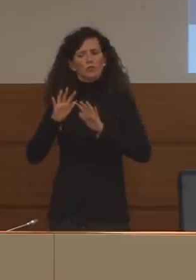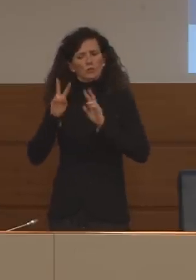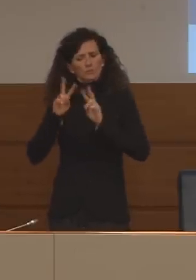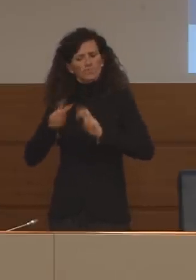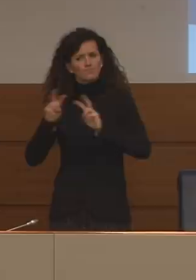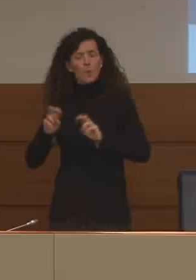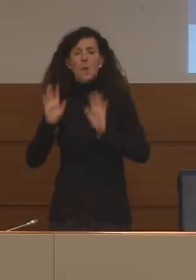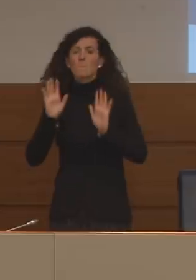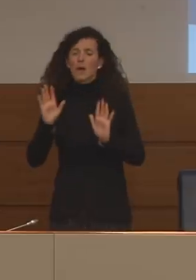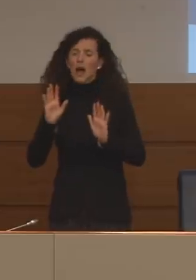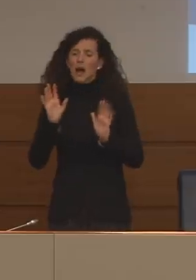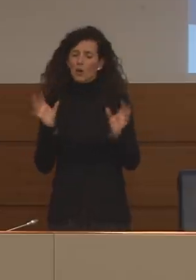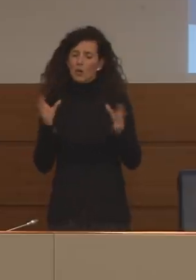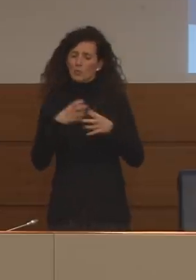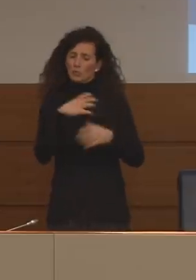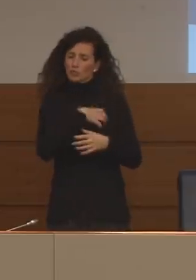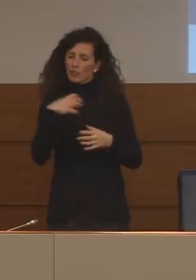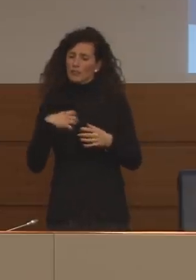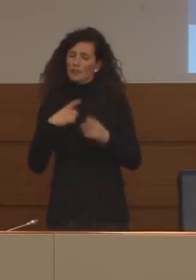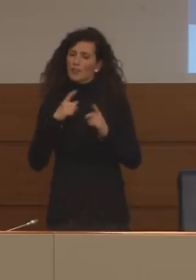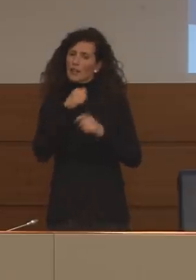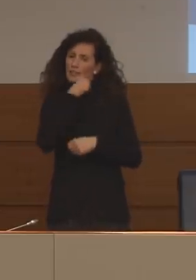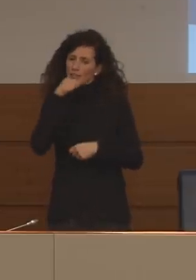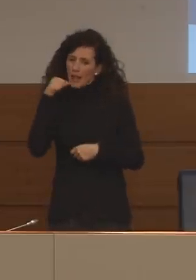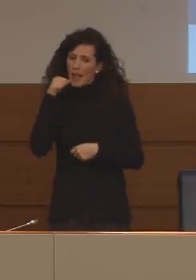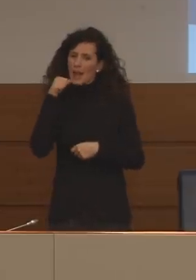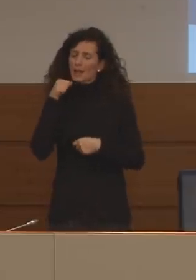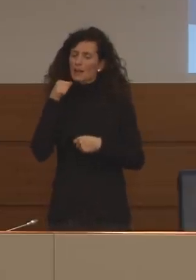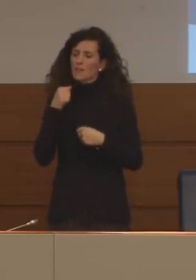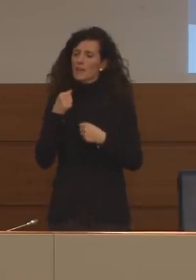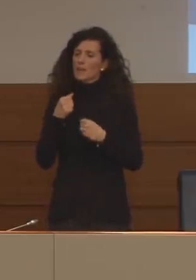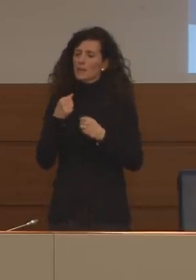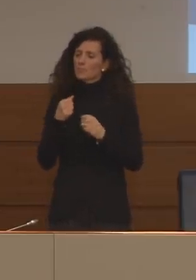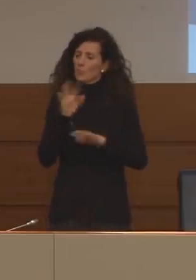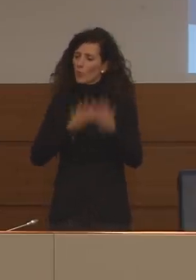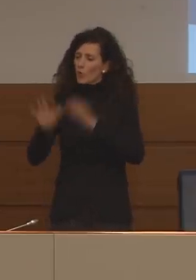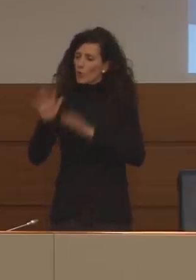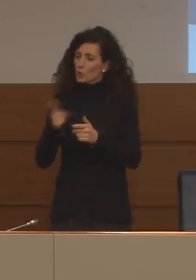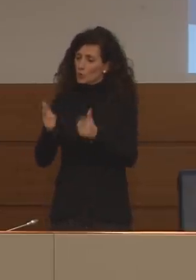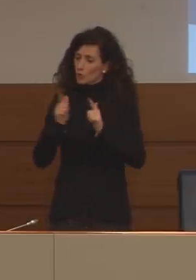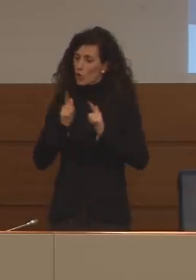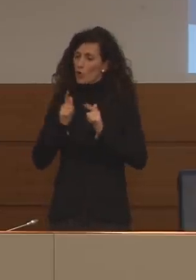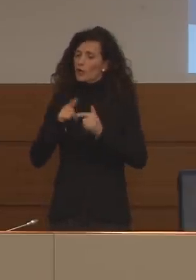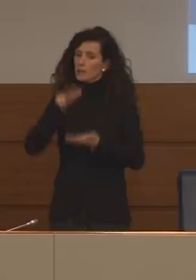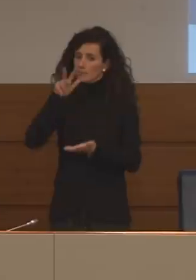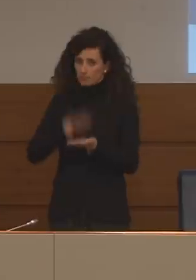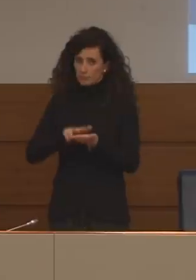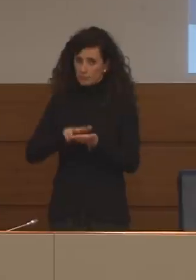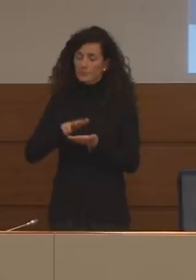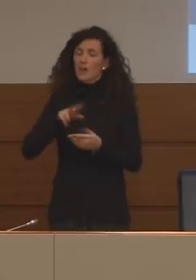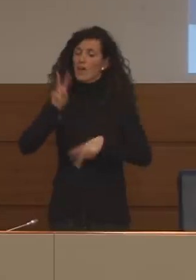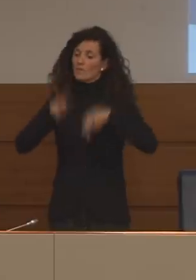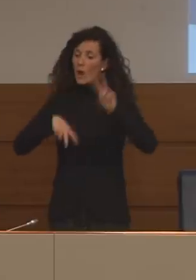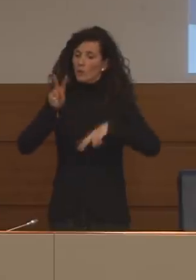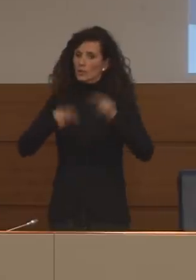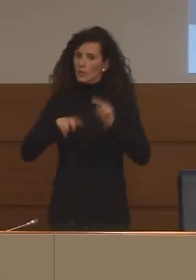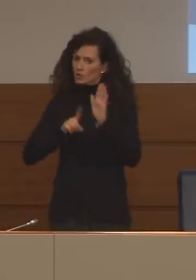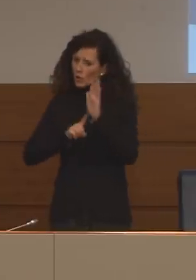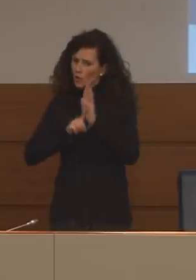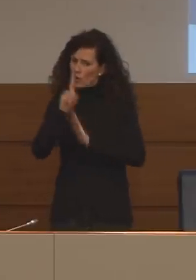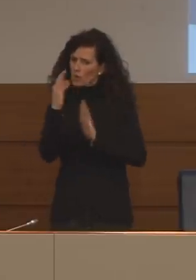occorre avere delle sperimentazioni definite con valutazione di parametri